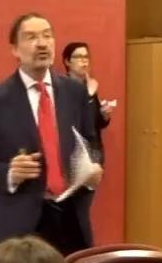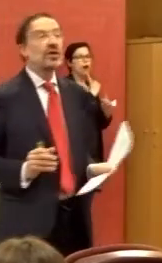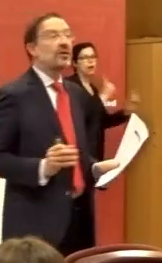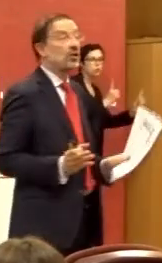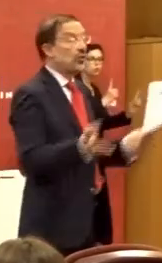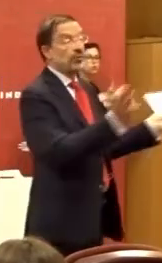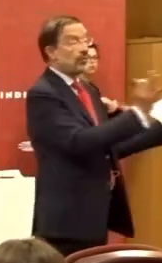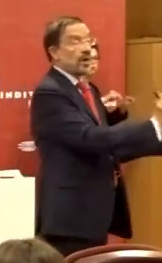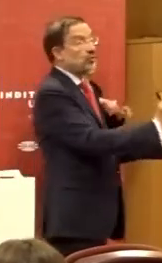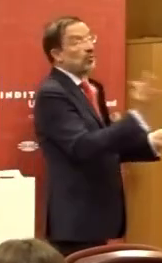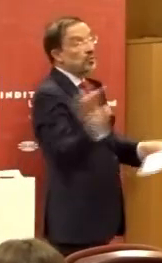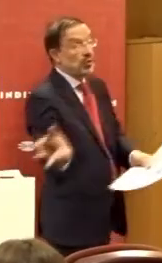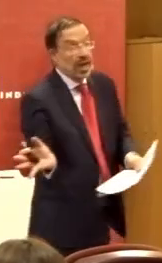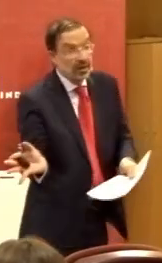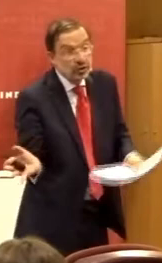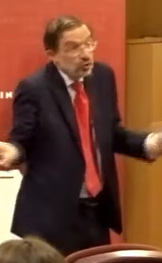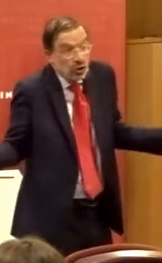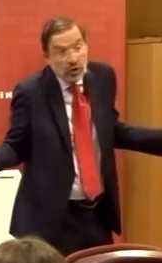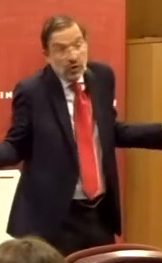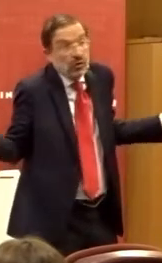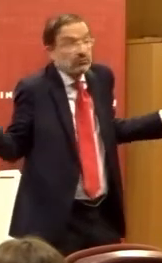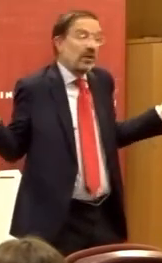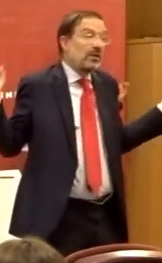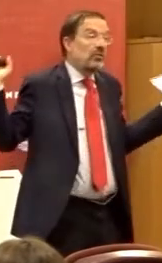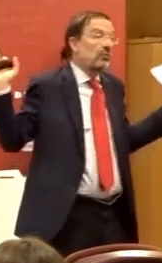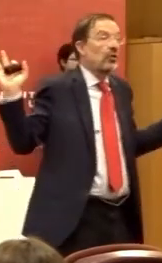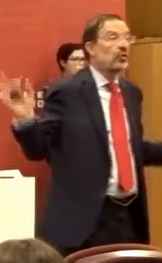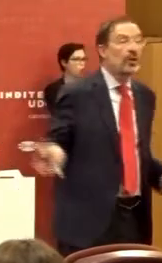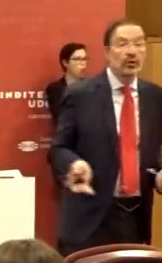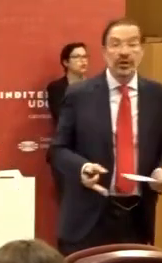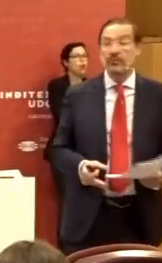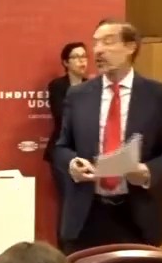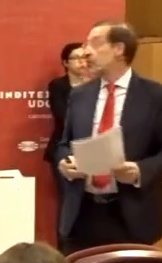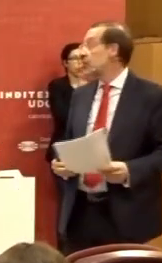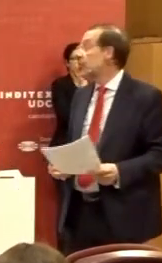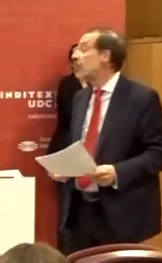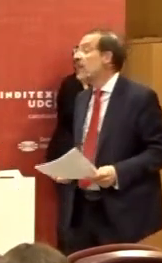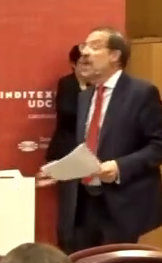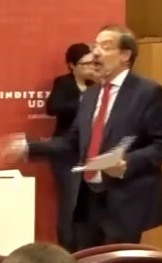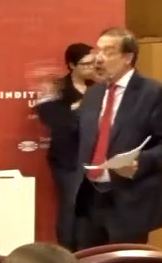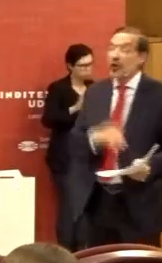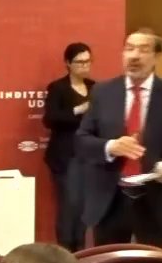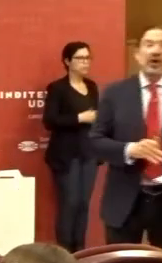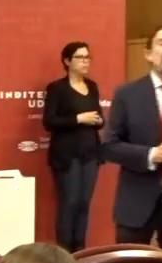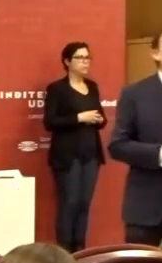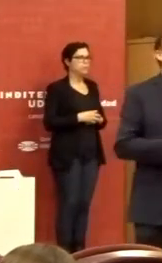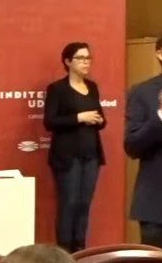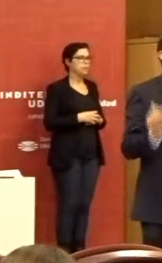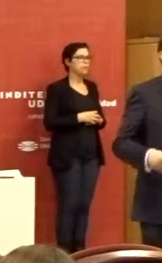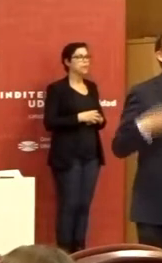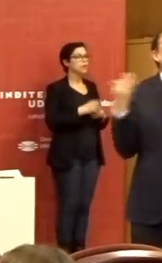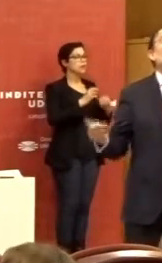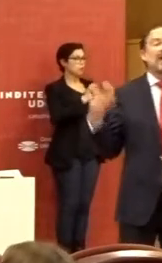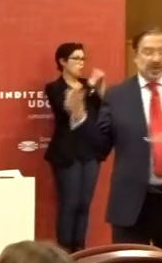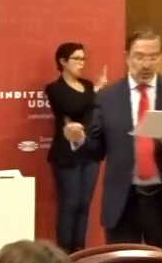el año siguiente el otro, de forma que los alumnos pueden hacer los dos o no, o decir yo con uno me contento, ¿no? El otro programa